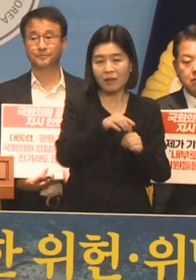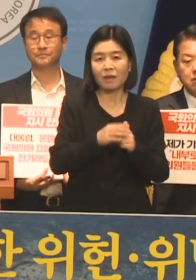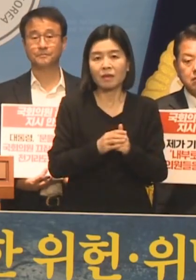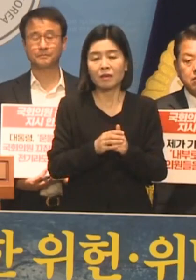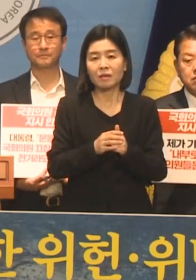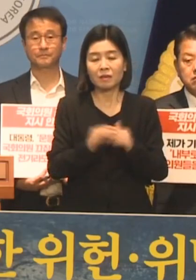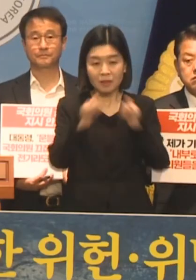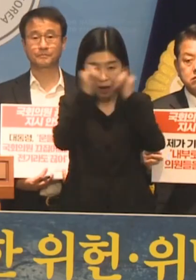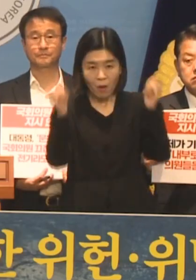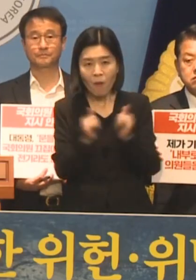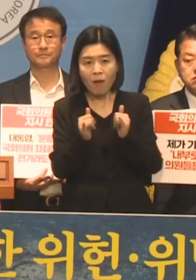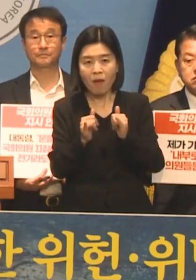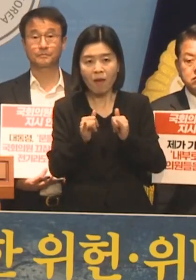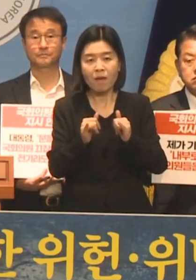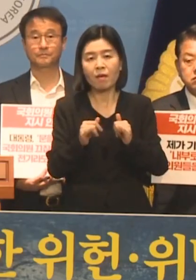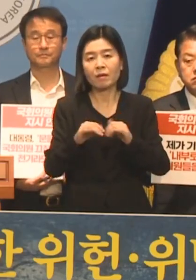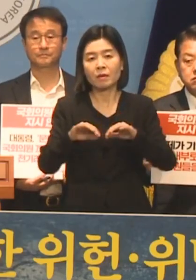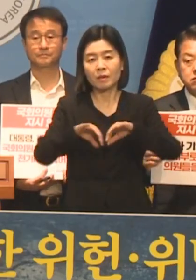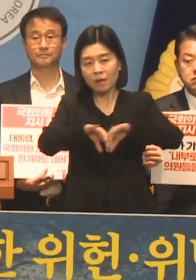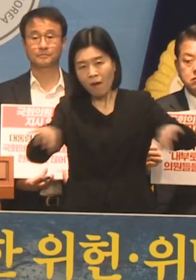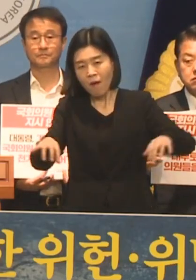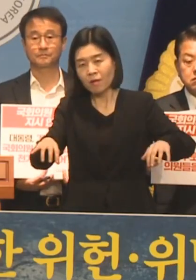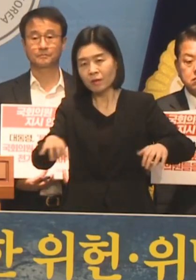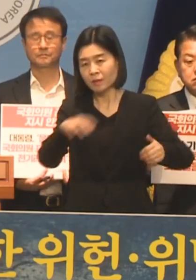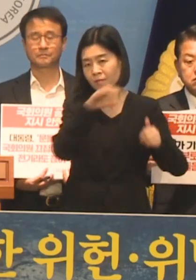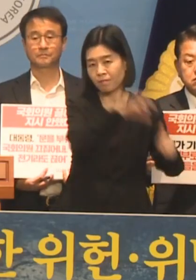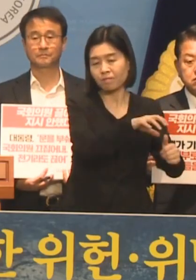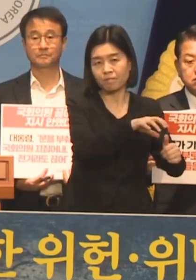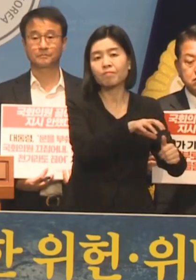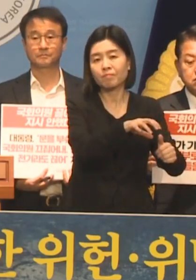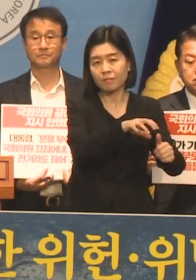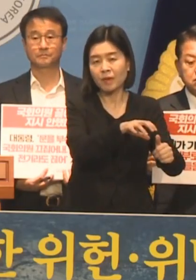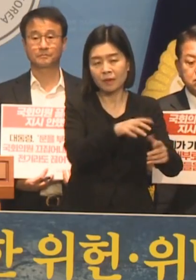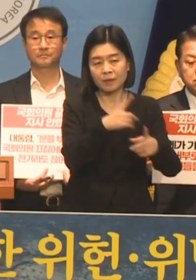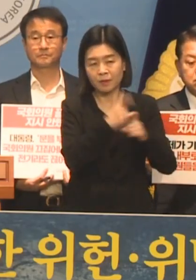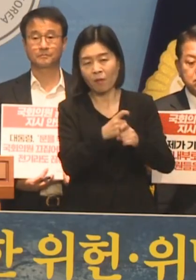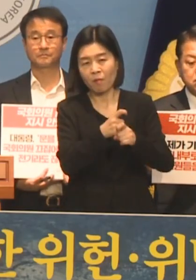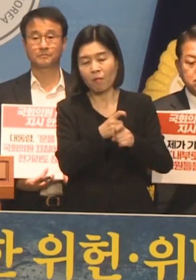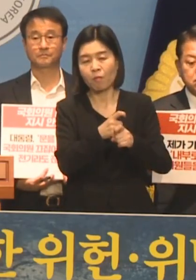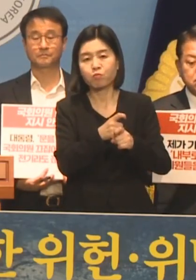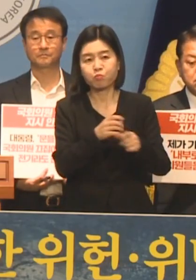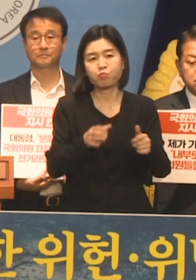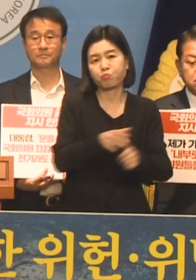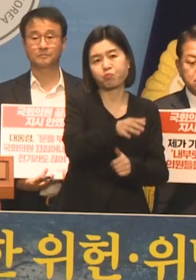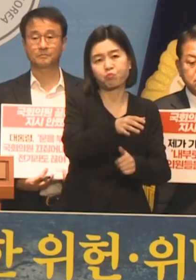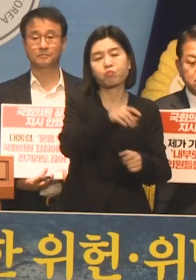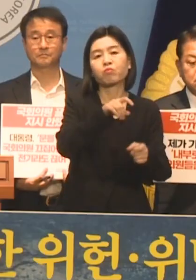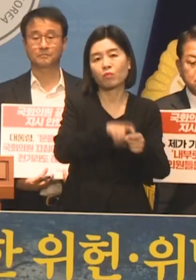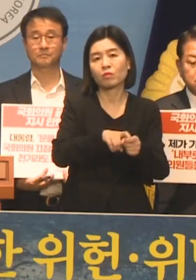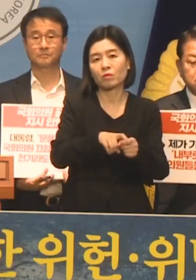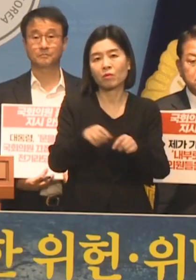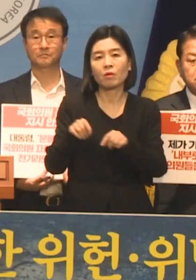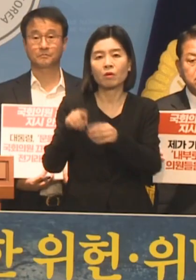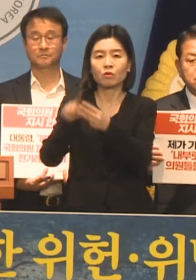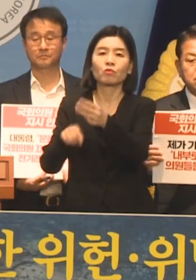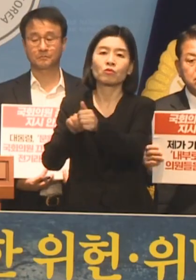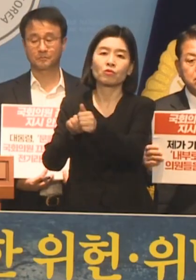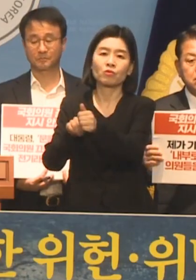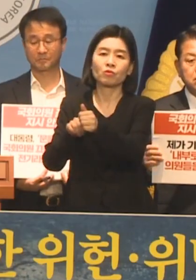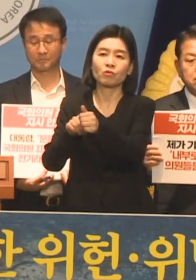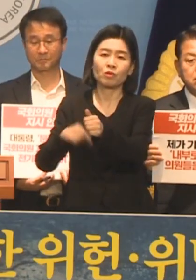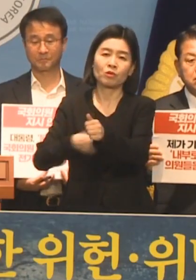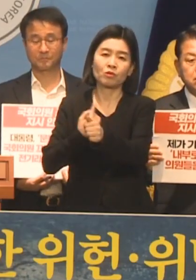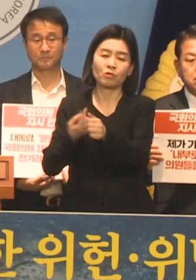그들을 사회로부터 격리시키거나 적으로 만들려고 했던 것입니다. 자신의 영구